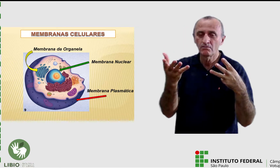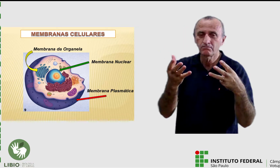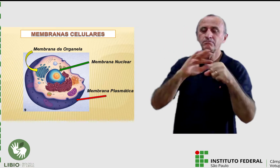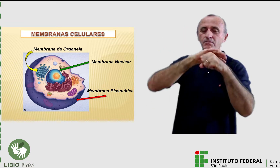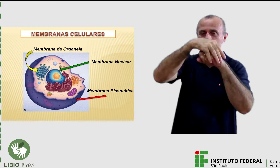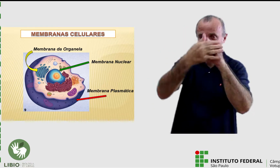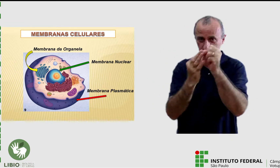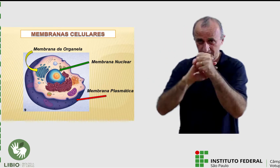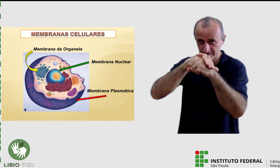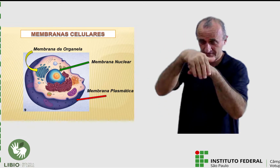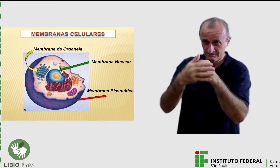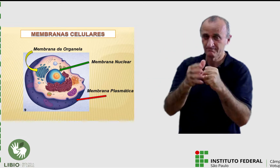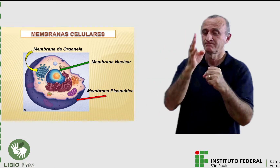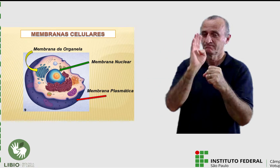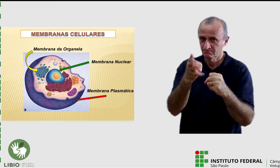Membrana plasmática, vocês já conhecem.